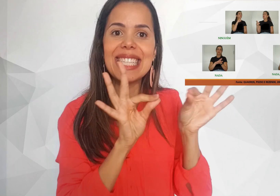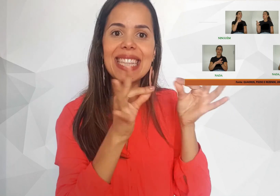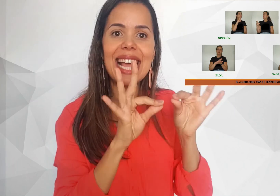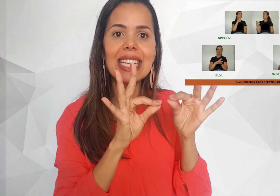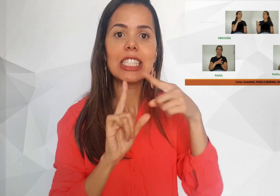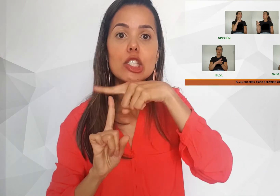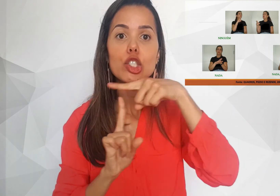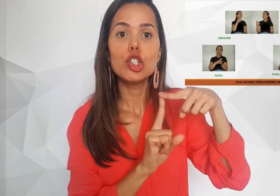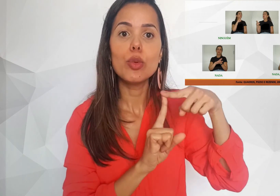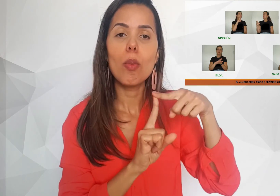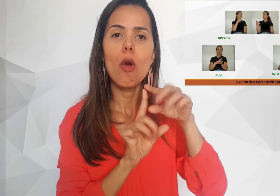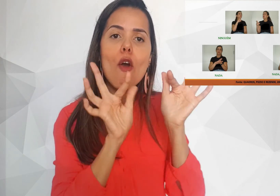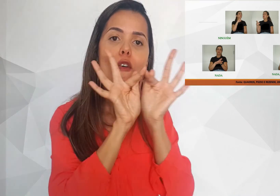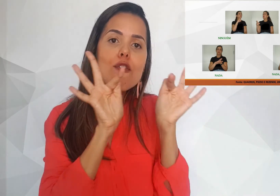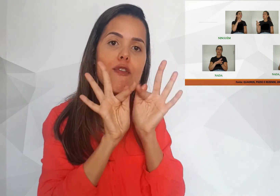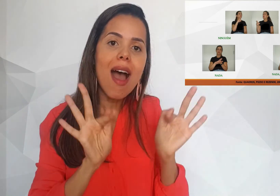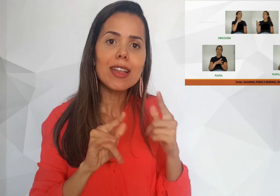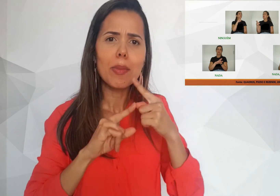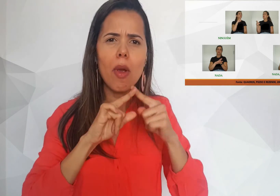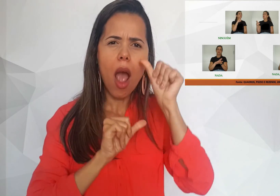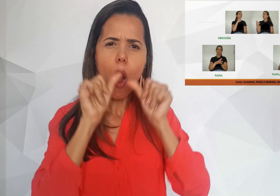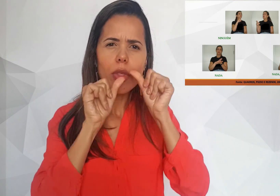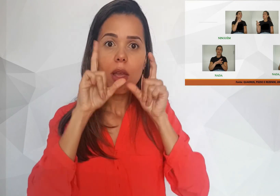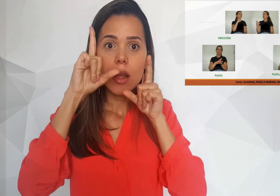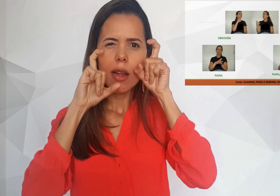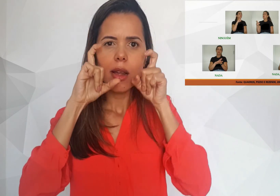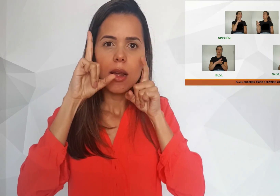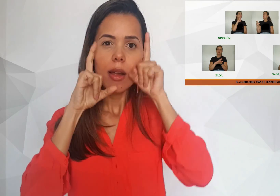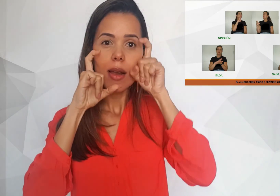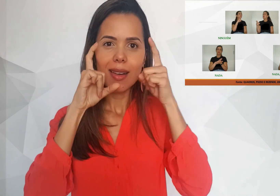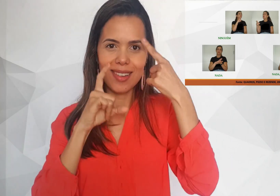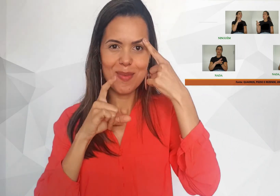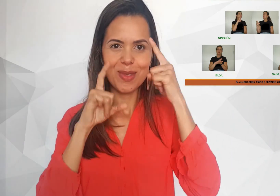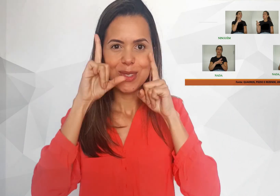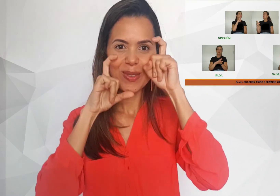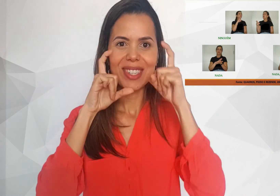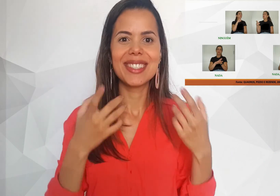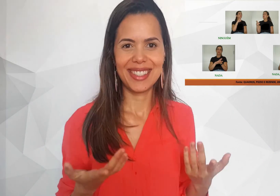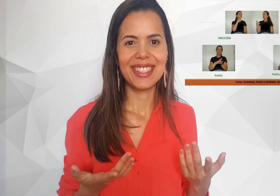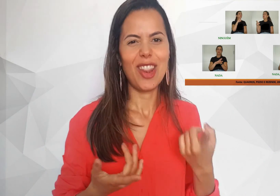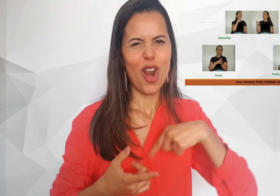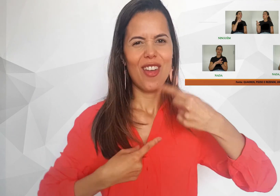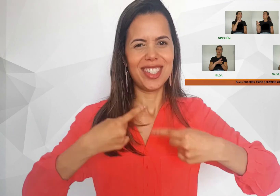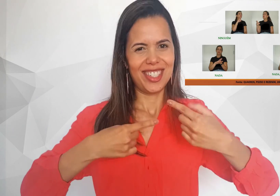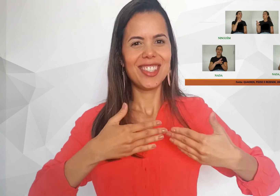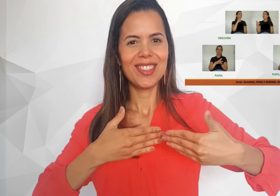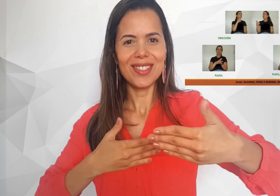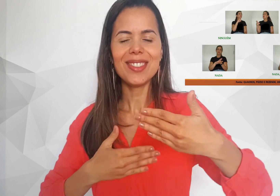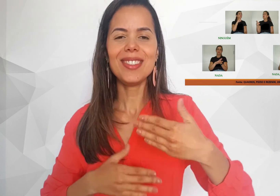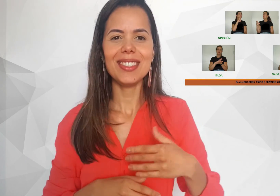sintáticos, né? Que marcam tipos de sentenças a partir de movimentos de sobrancelhas apenas, né? Então, nós vamos discutir